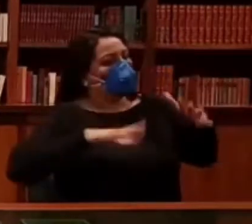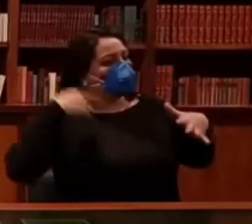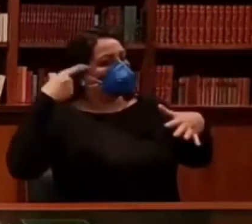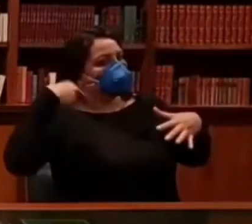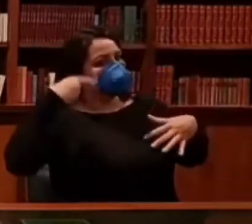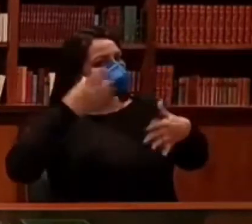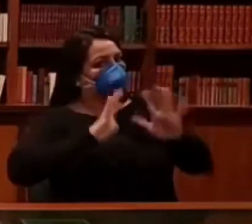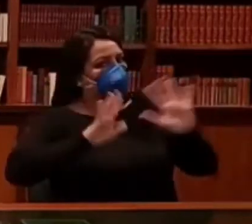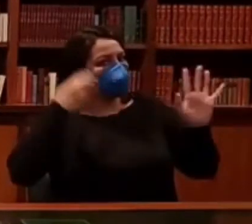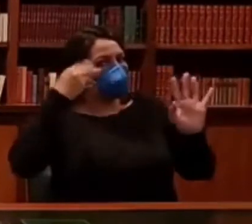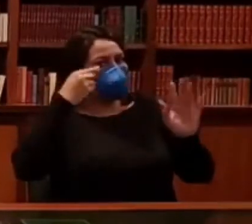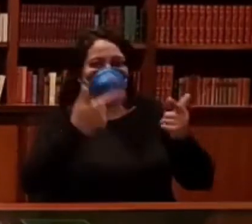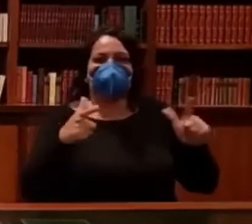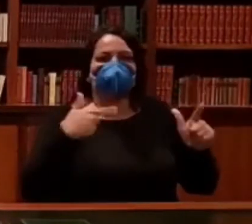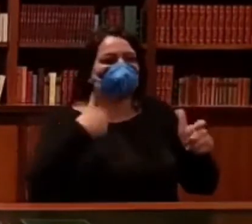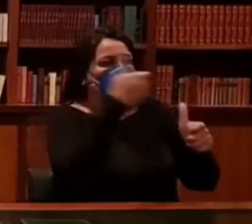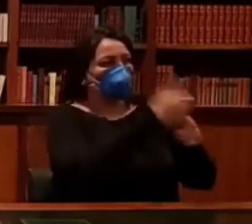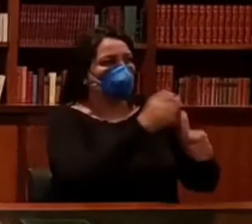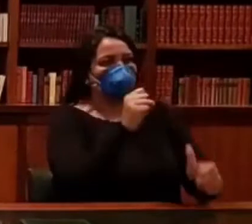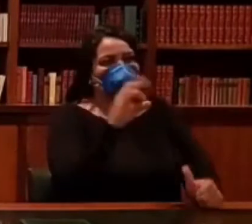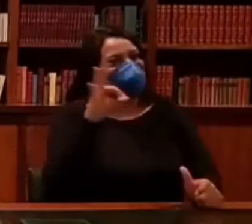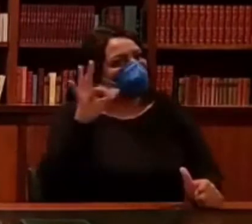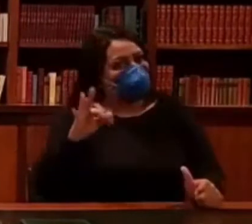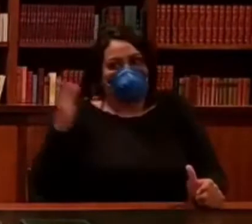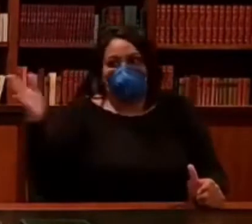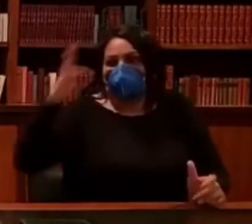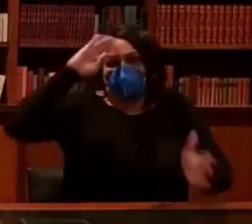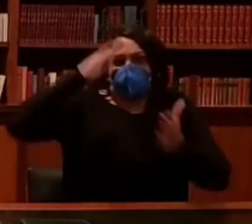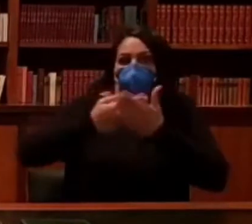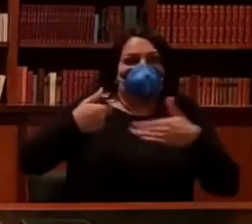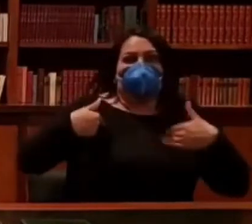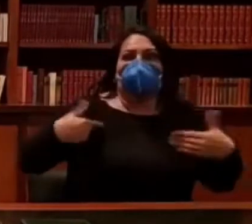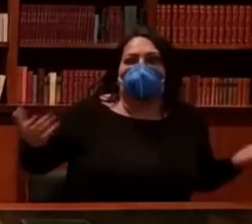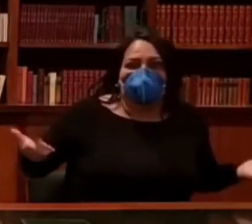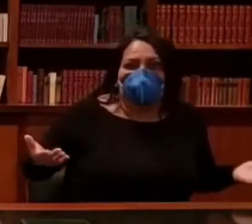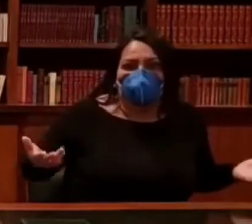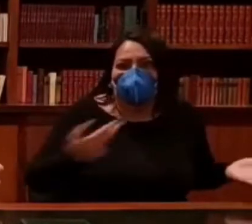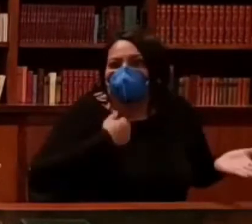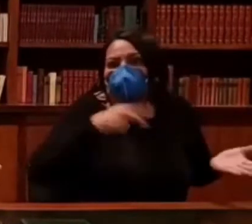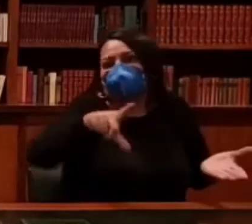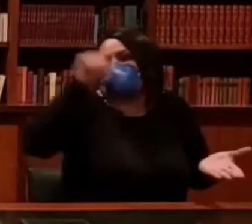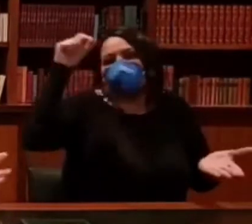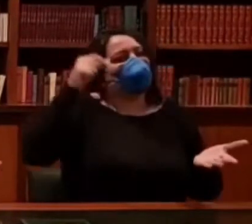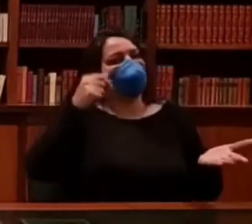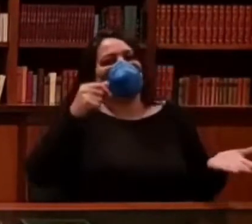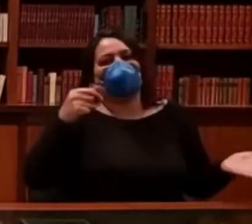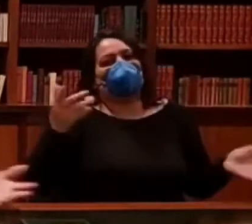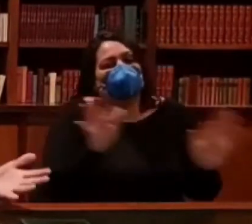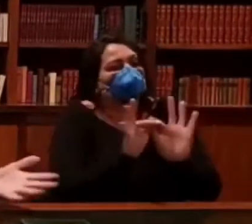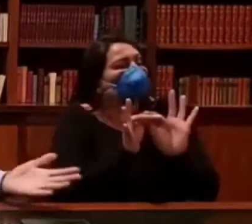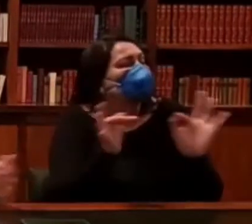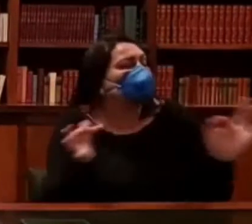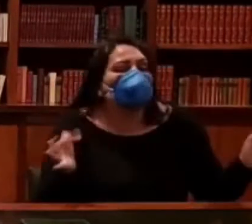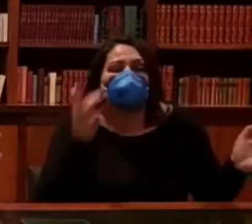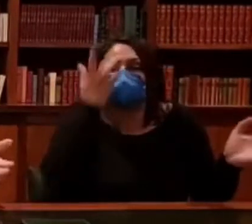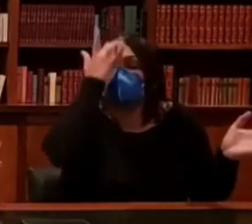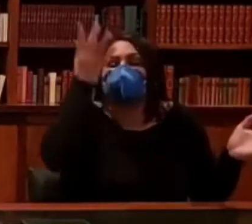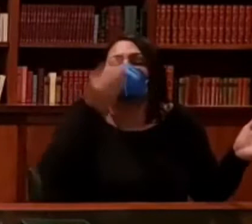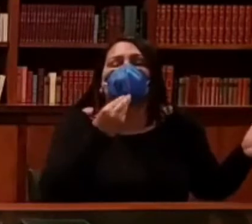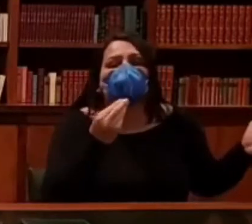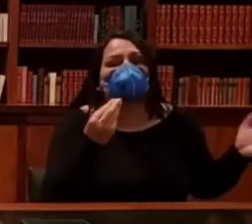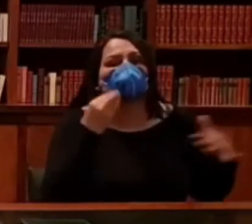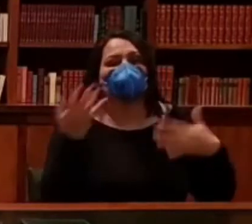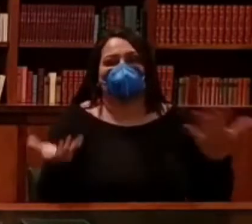não tem perfil, porque não tem conhecimento jurídico, mas se ele não confia em mim, eu não posso indicar o Mandetta para lá. Isso é simples, é lógico, óbvio. Então, vai para